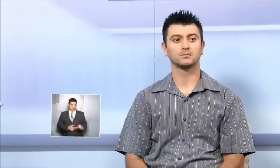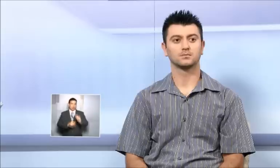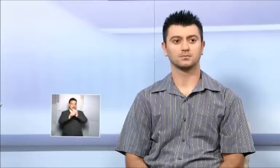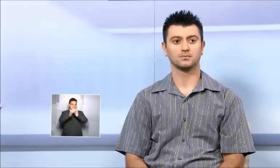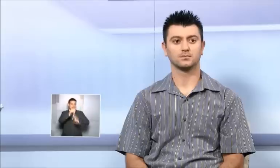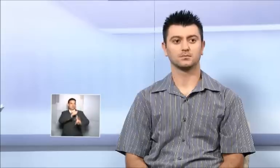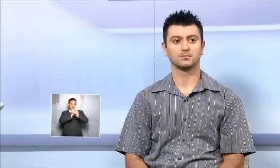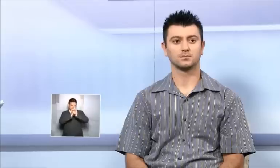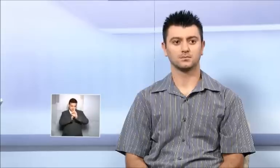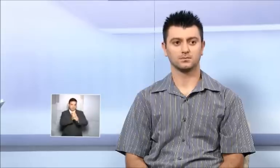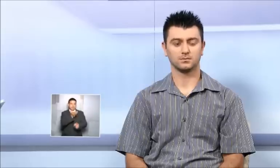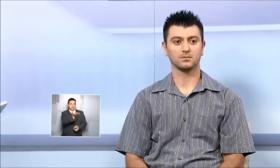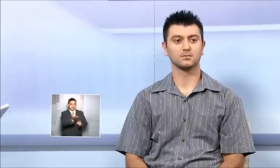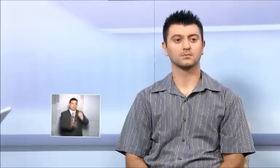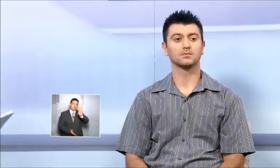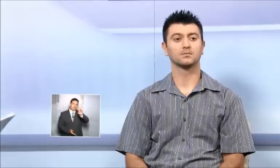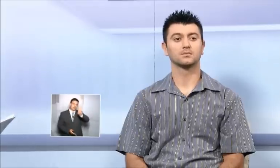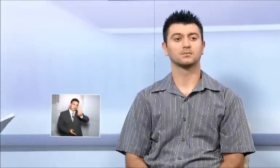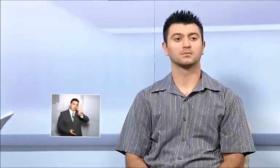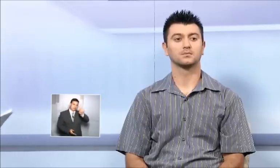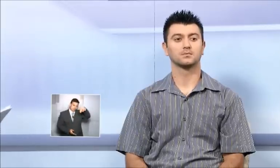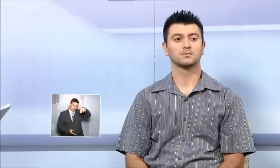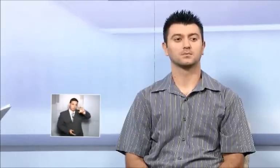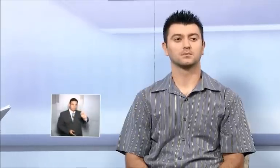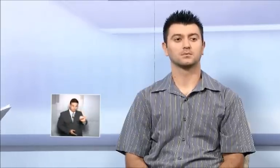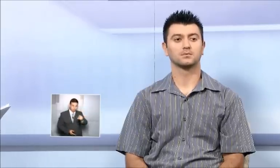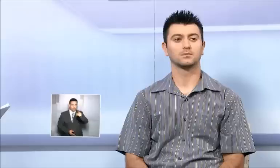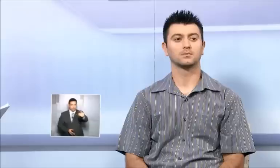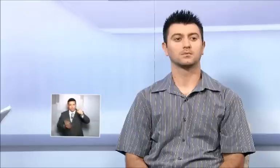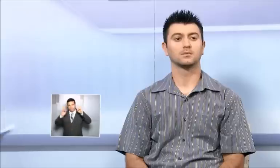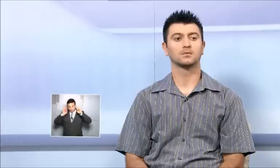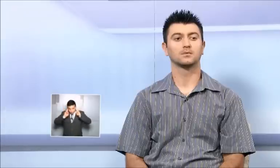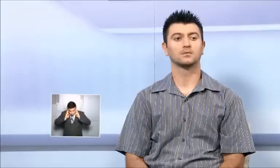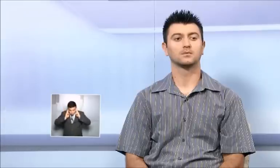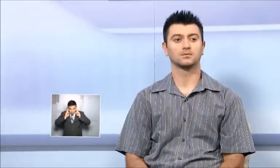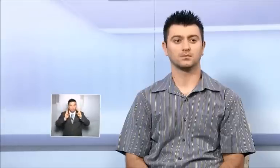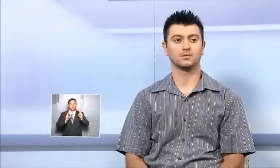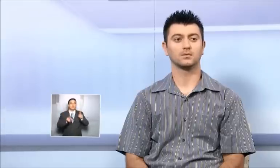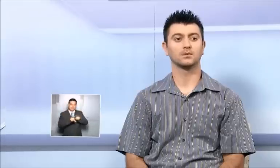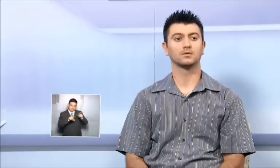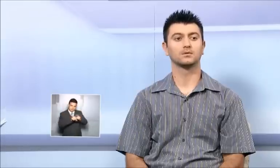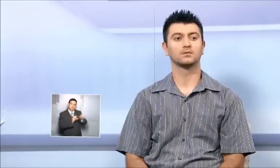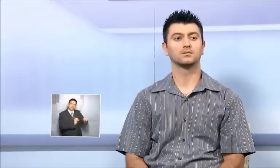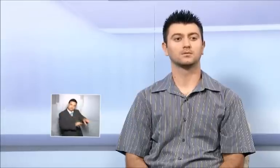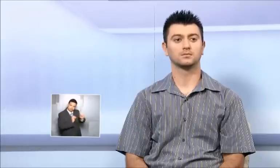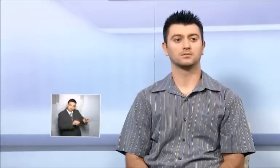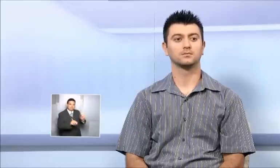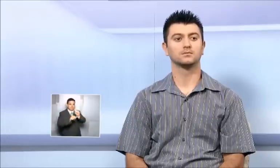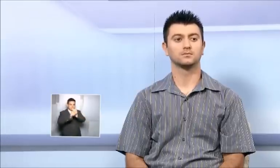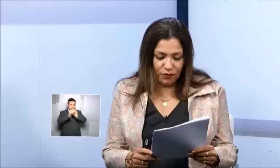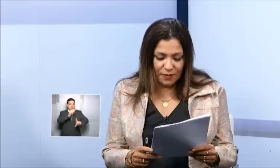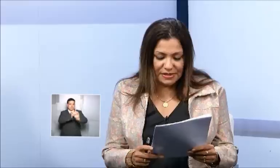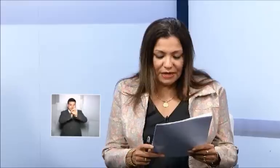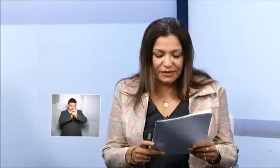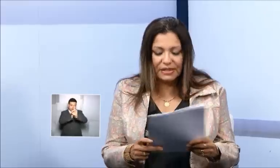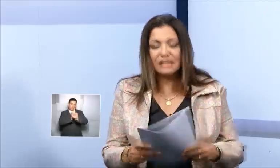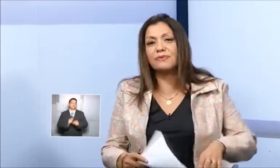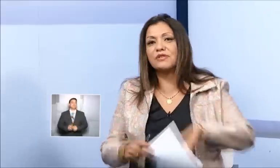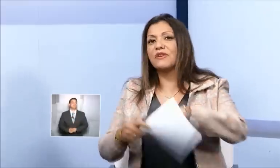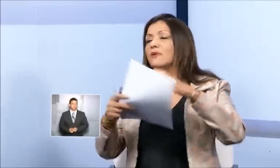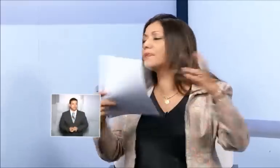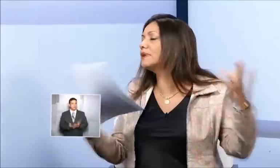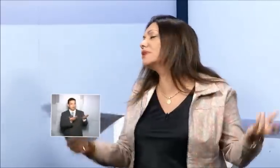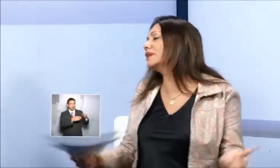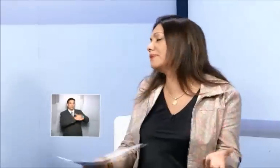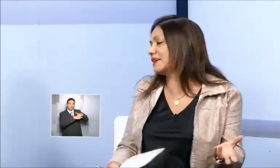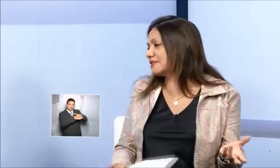Ramos da Silva. Ele é deficiente auditivo e instrutor de Libras também na Associação A da Vida. Eu vou começar com a Tereza para a gente